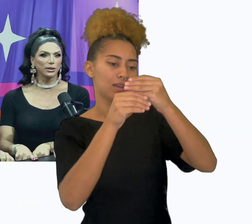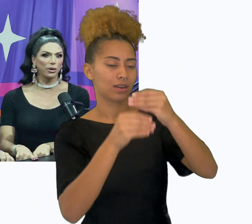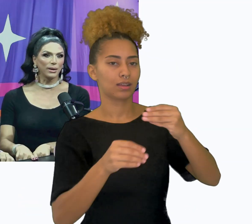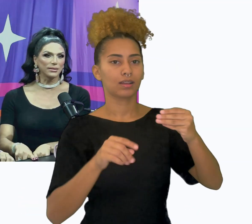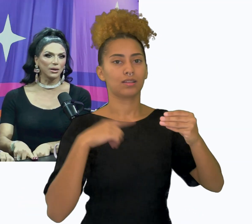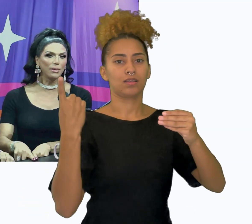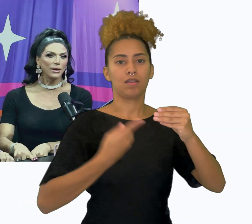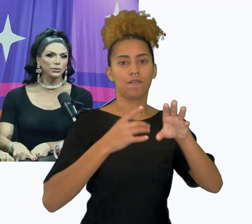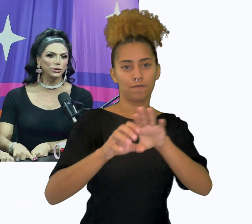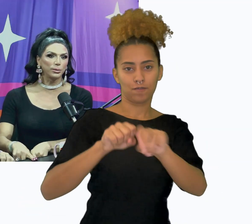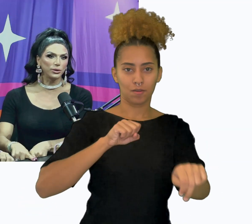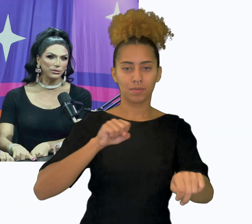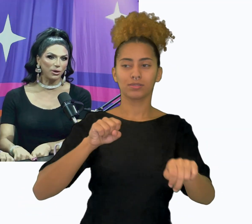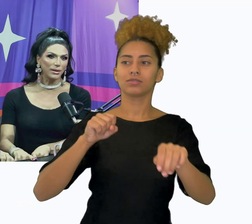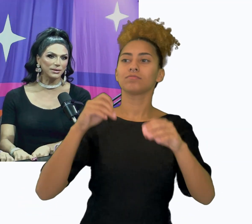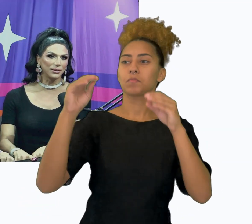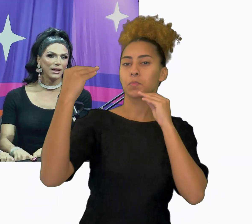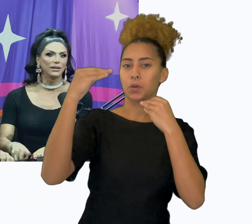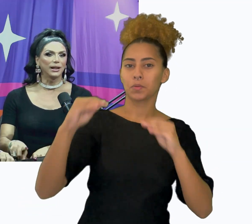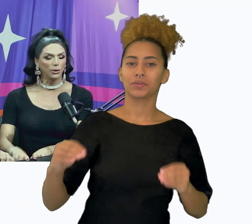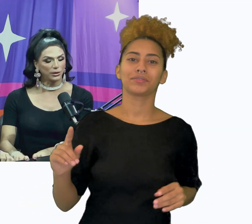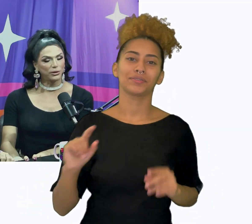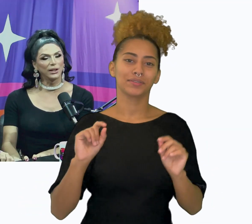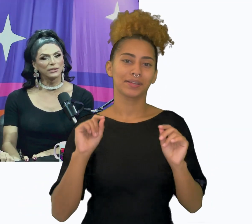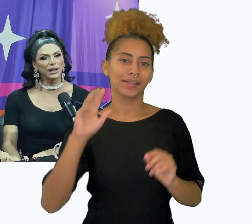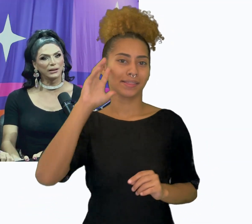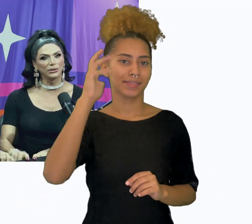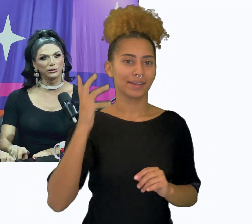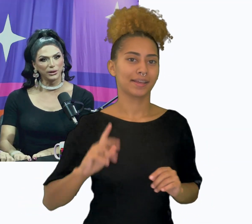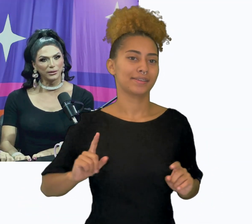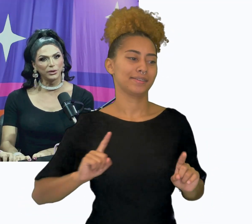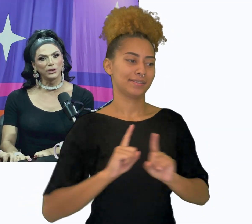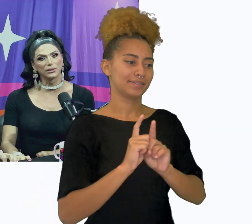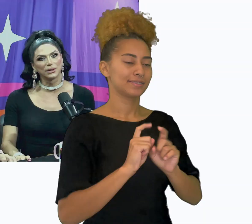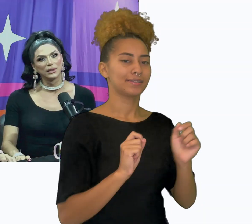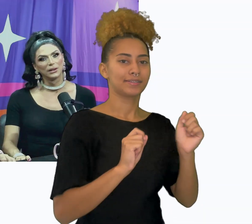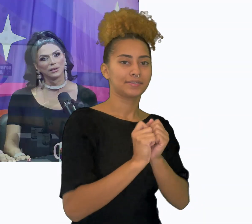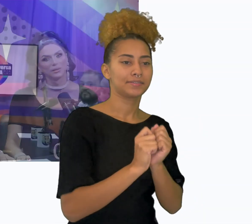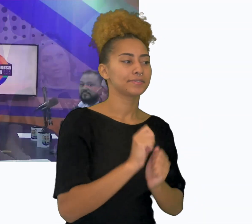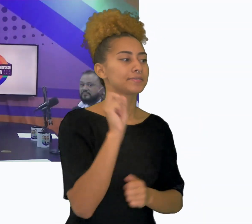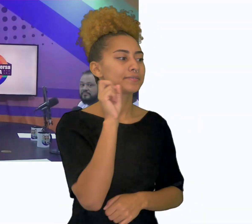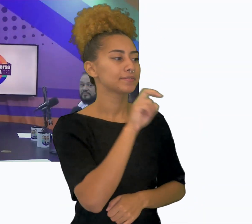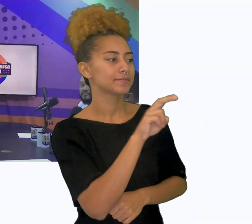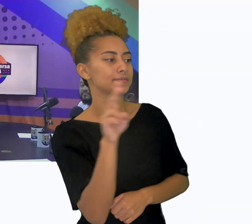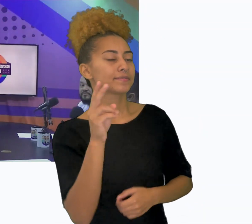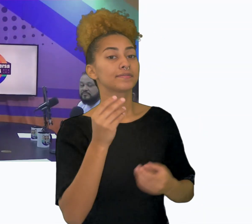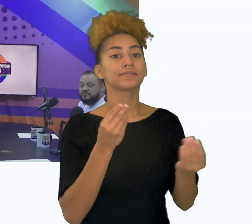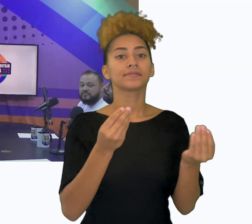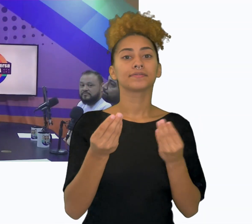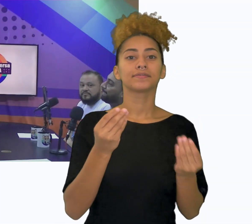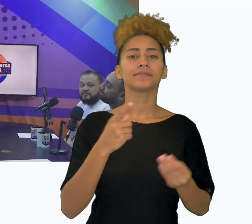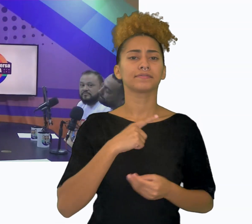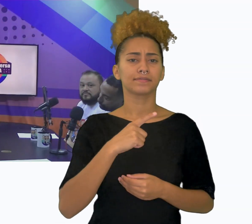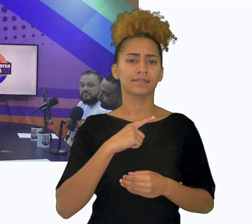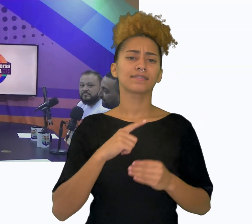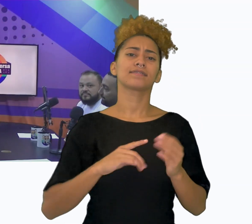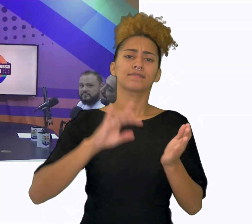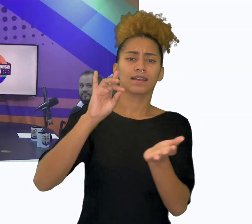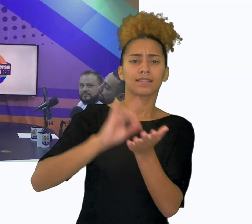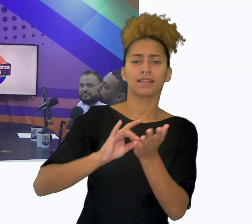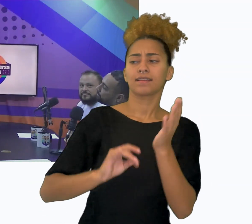nossa formação mais um tipo de informação. E aí a gente foi nas drags. Vocês viram onde era que tinha talento